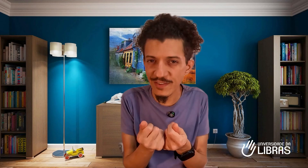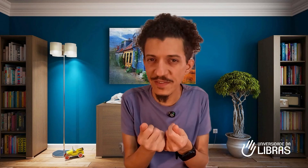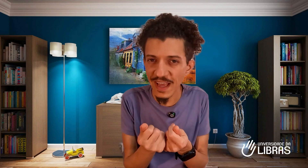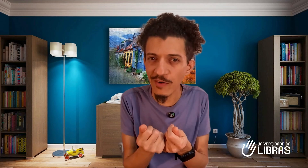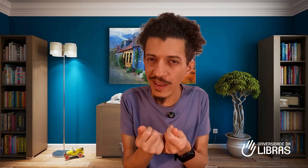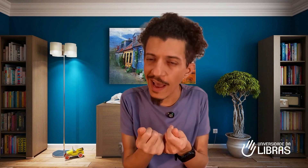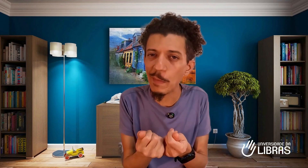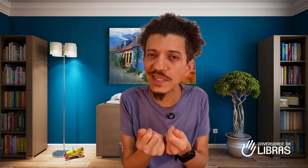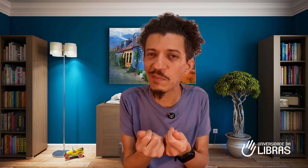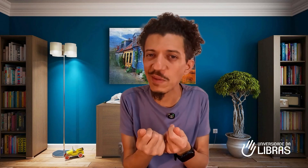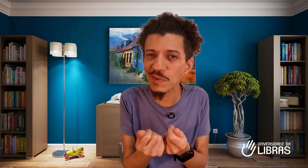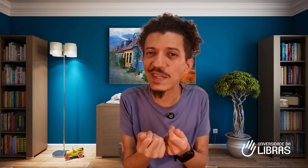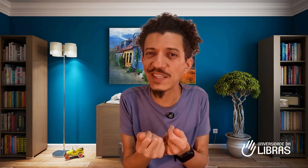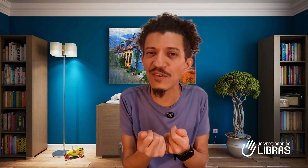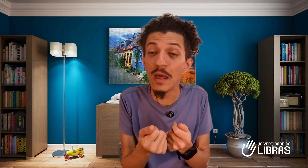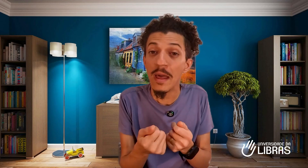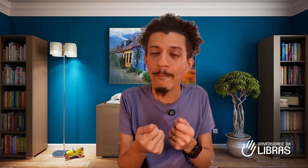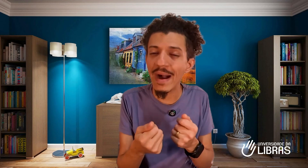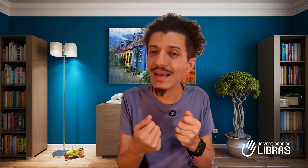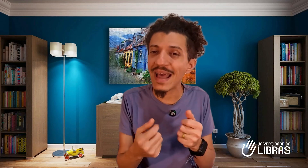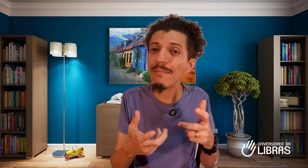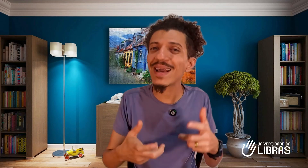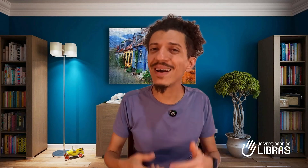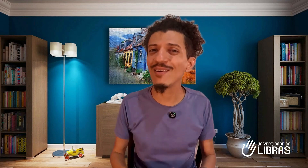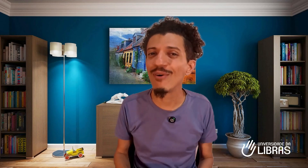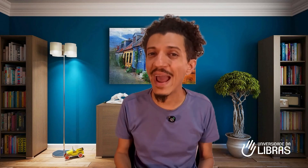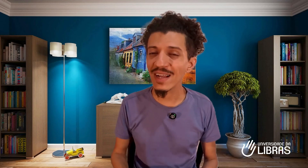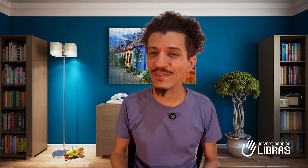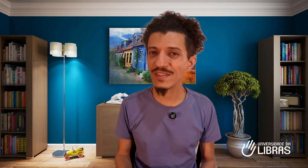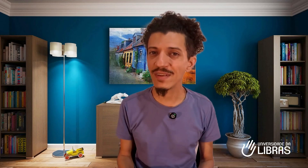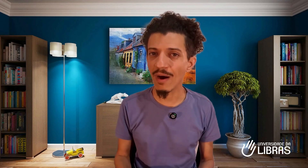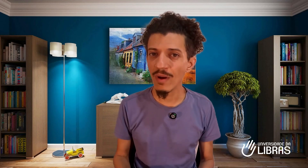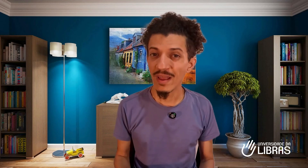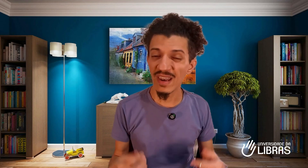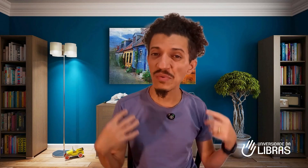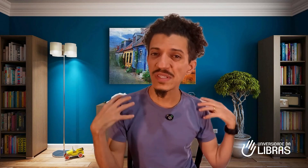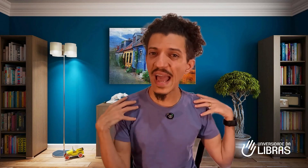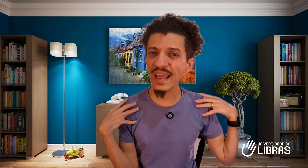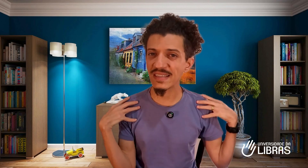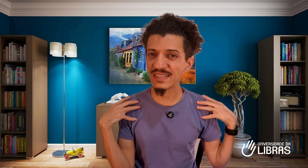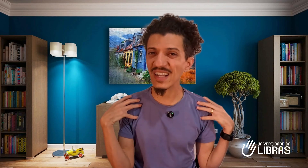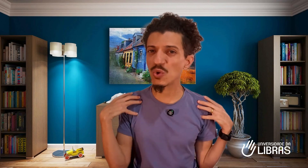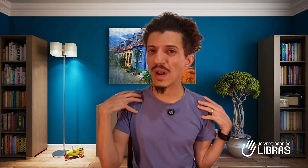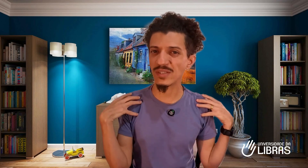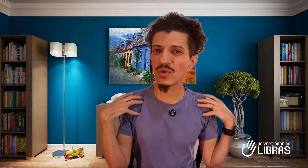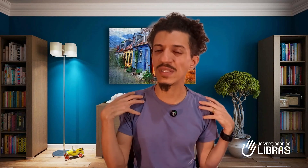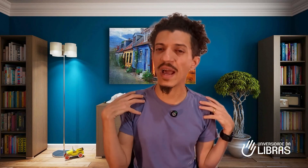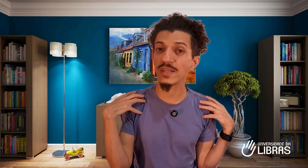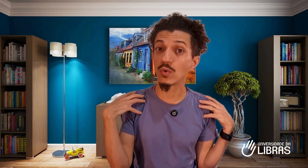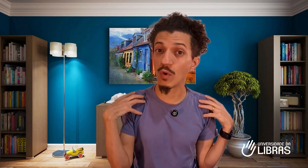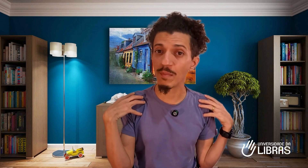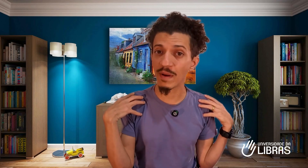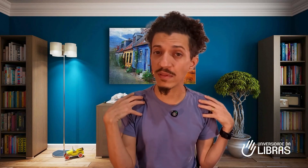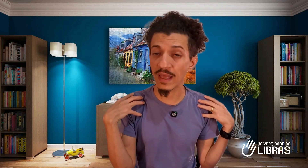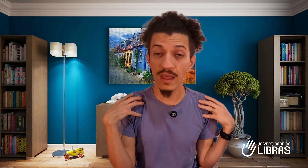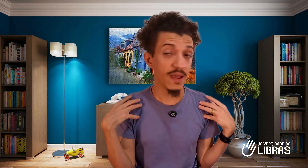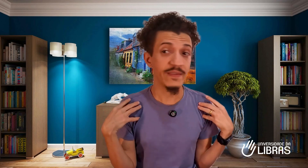fizeram, e realmente é muito bonitinho, mas é mecânico, é artificial, não segue as articulações reais que o corpo humano tem, não